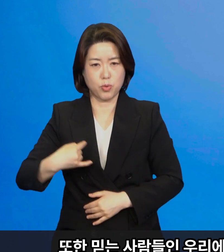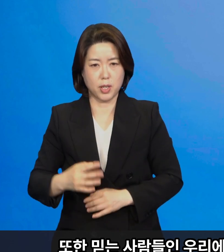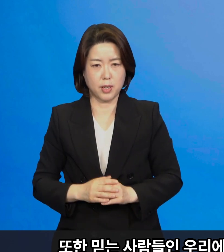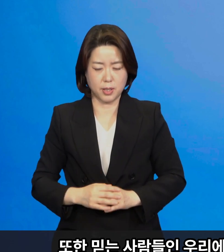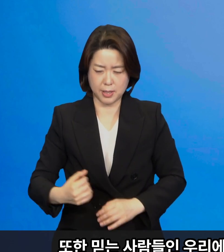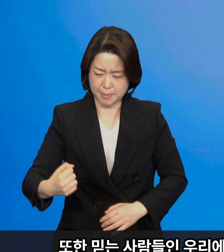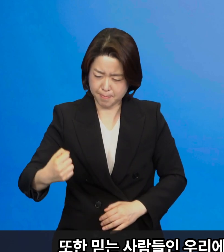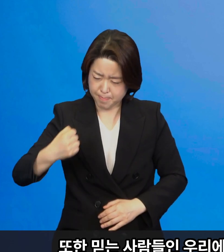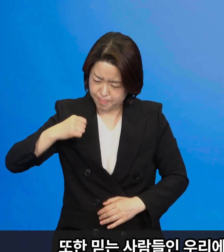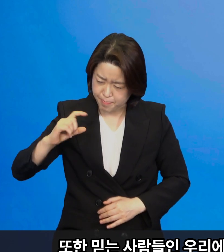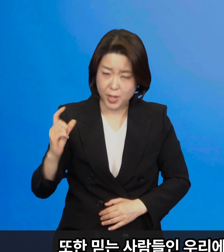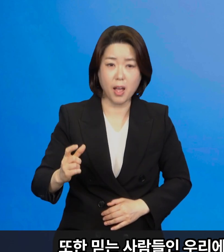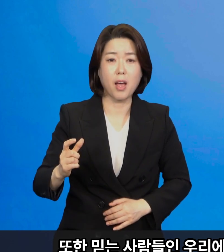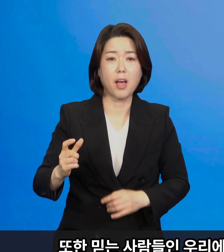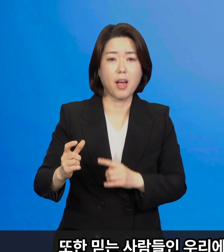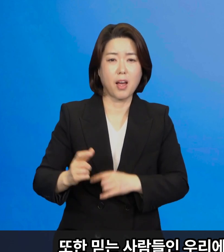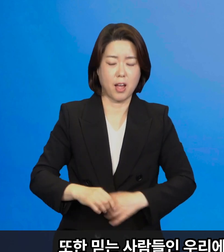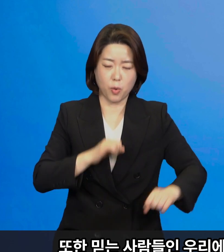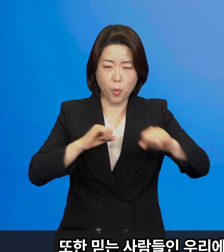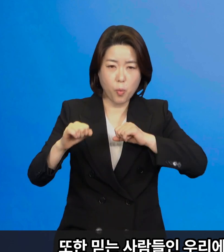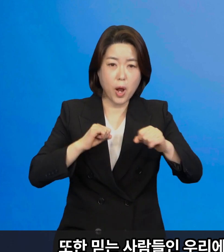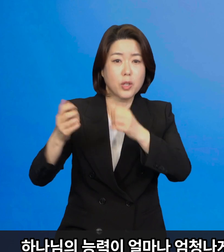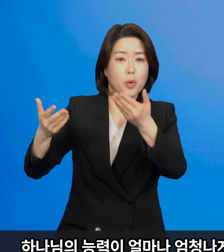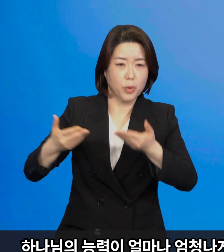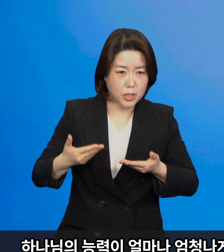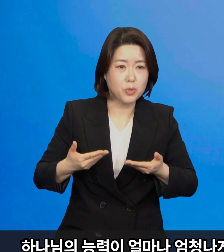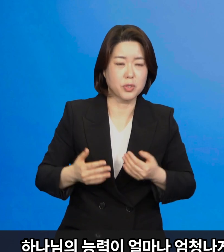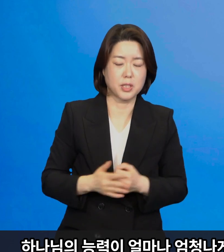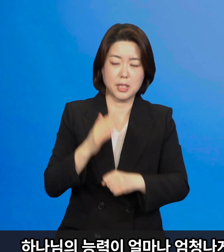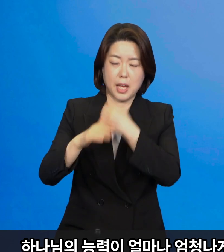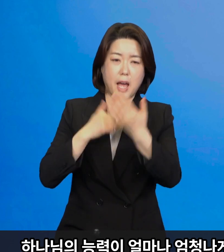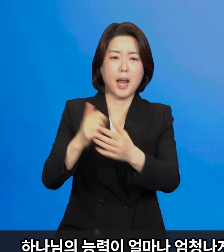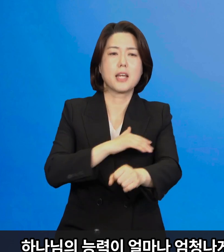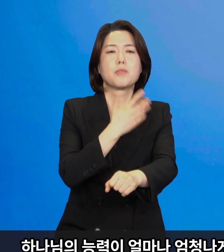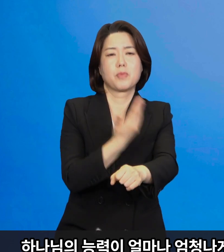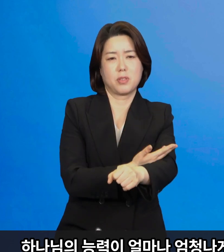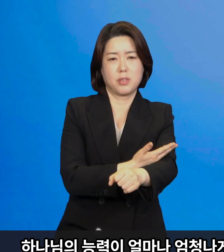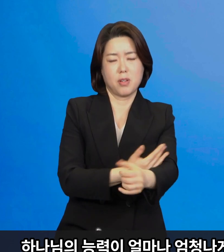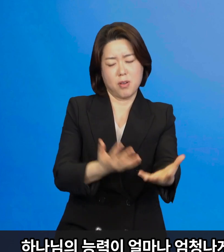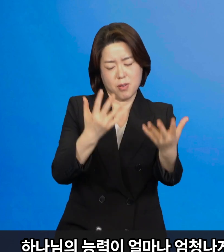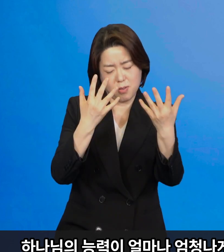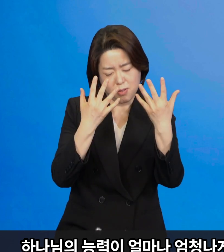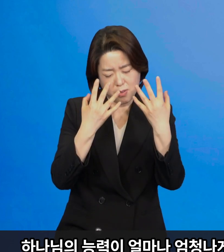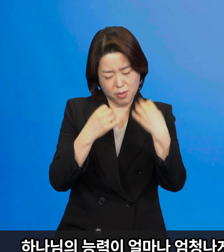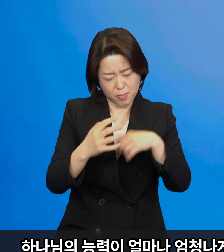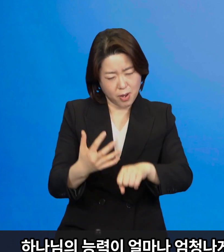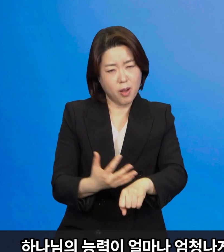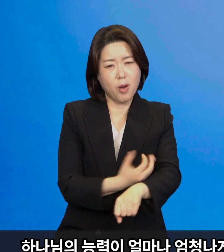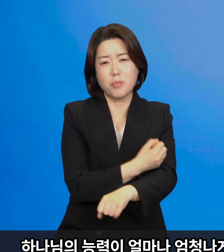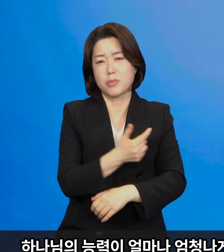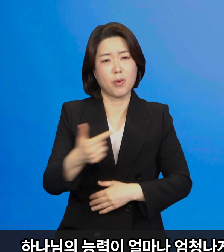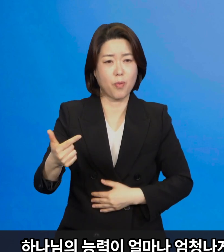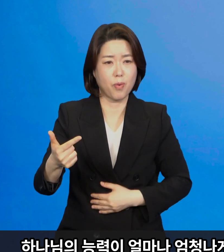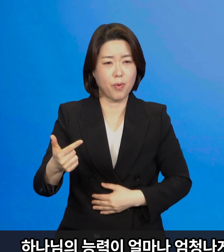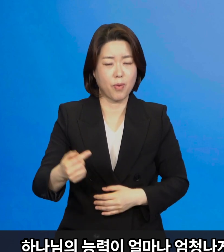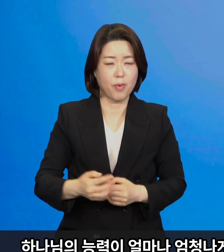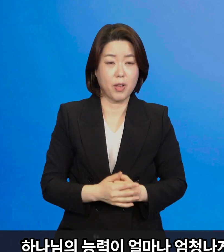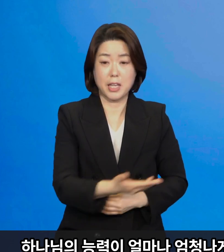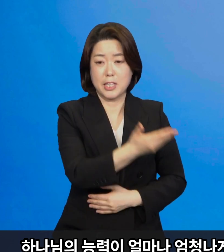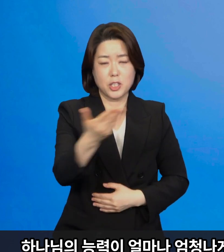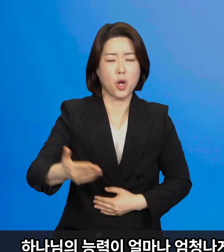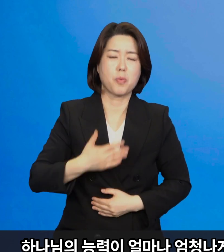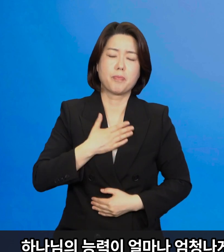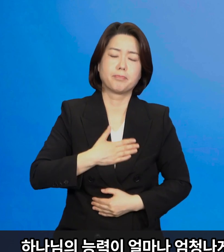강한 힘으로 이미 활동하시는 하나님의 능력이 얼마나 엄청나게 큰지를